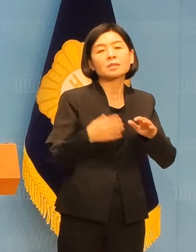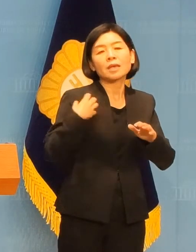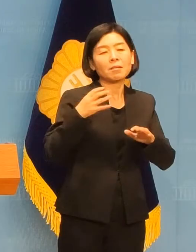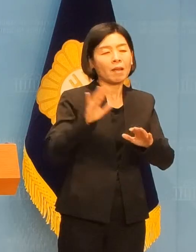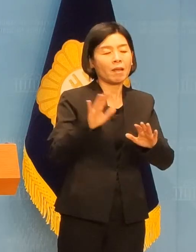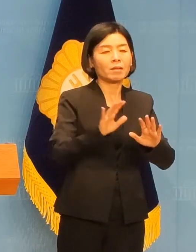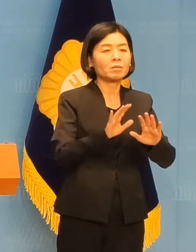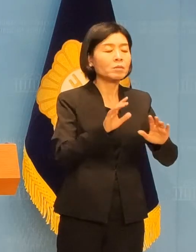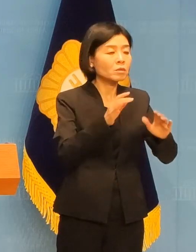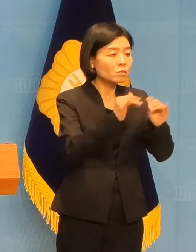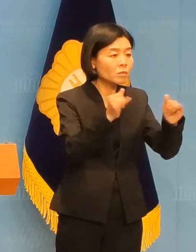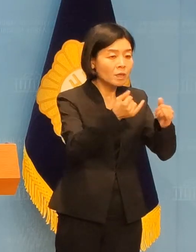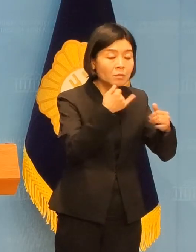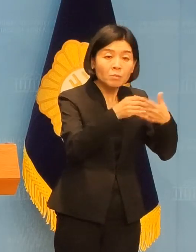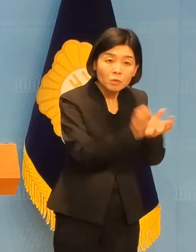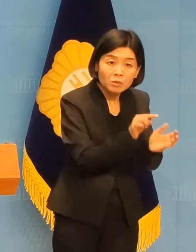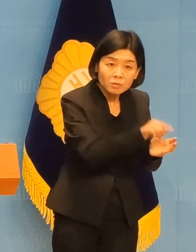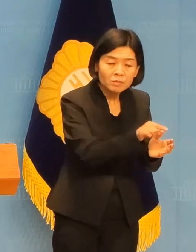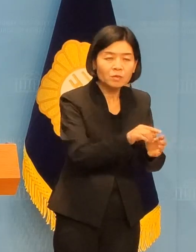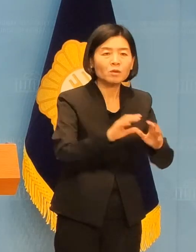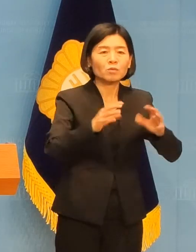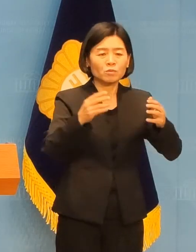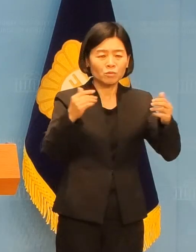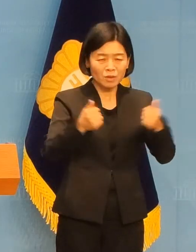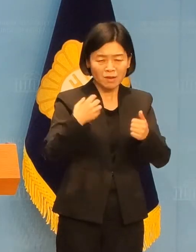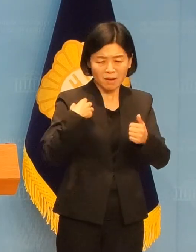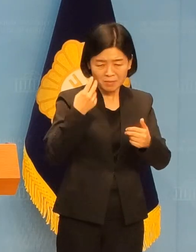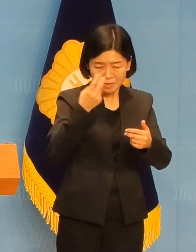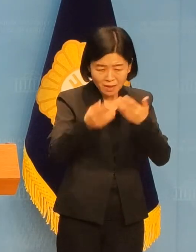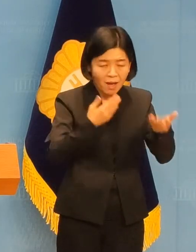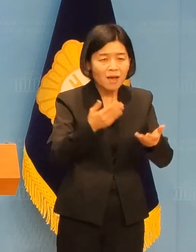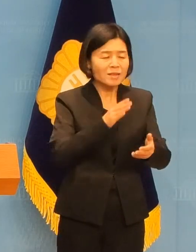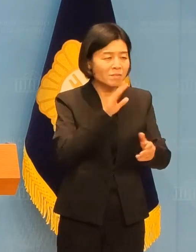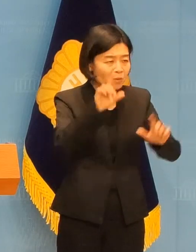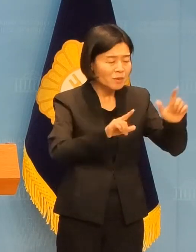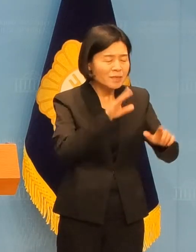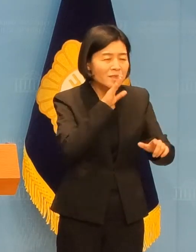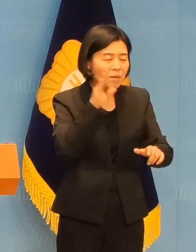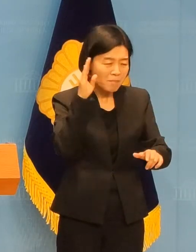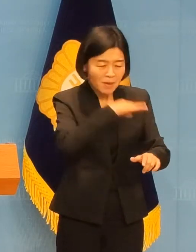국민의힘의 모습이야말로 국감의 진짜 워스트입니다.